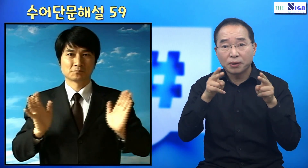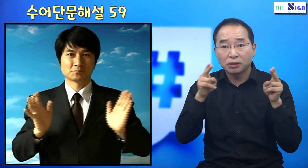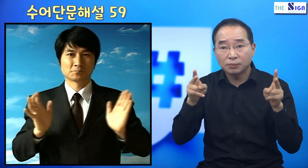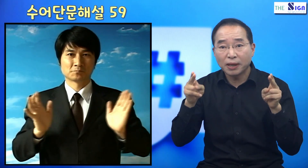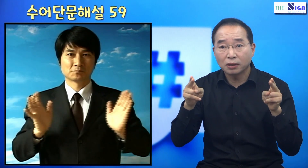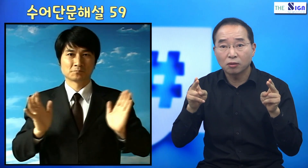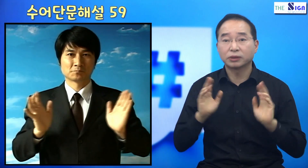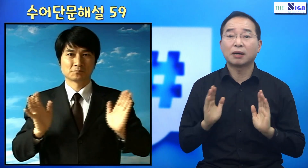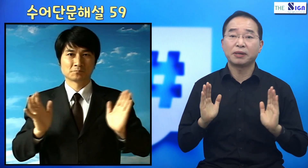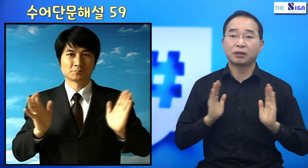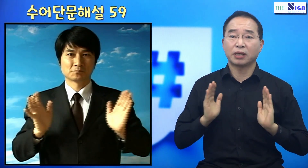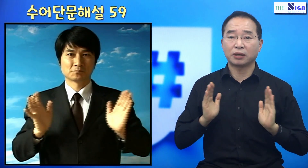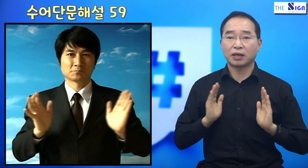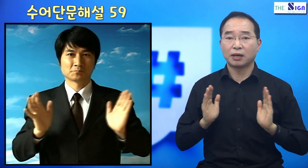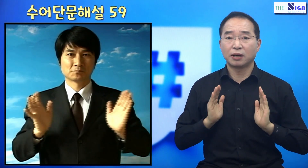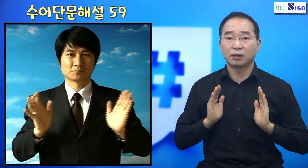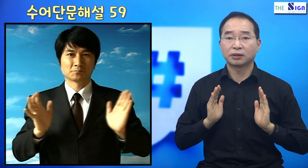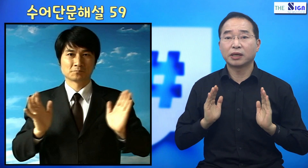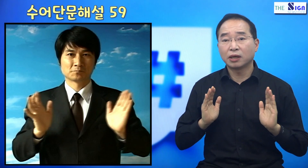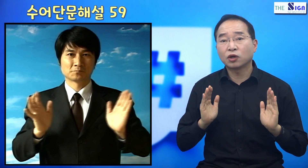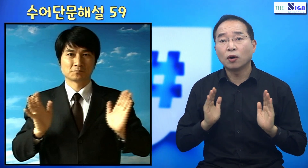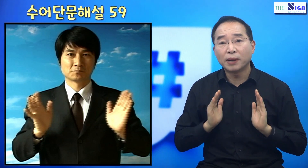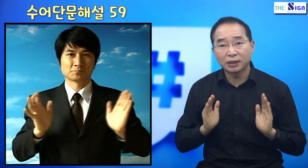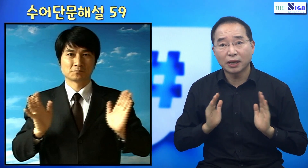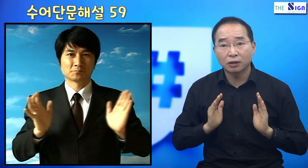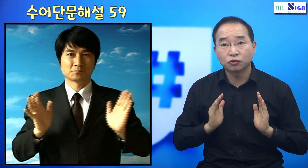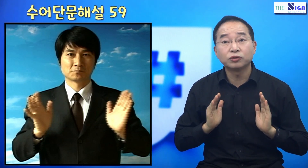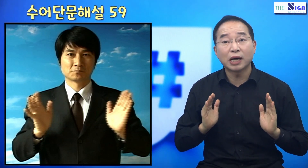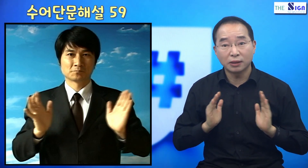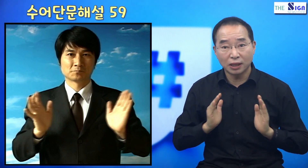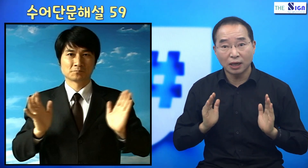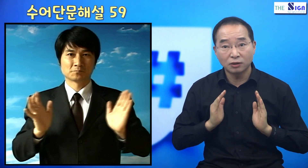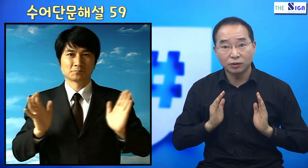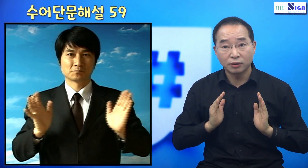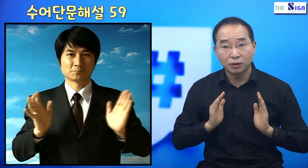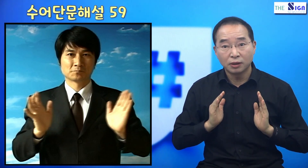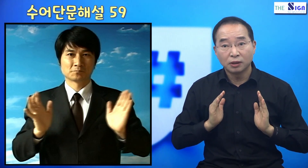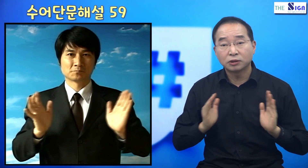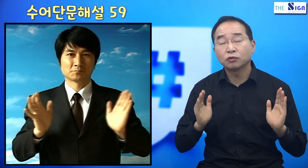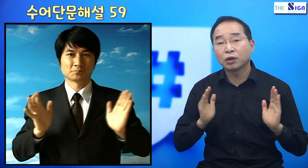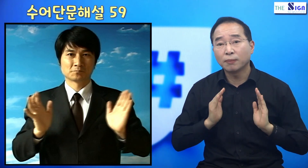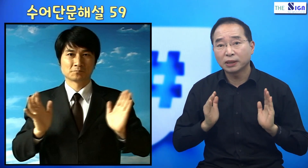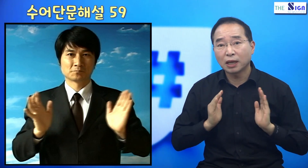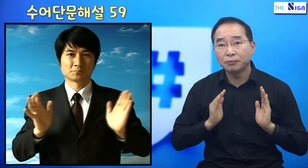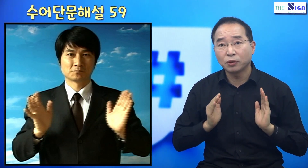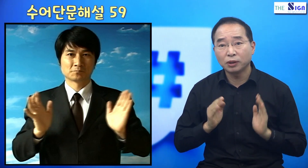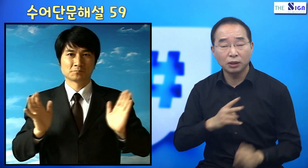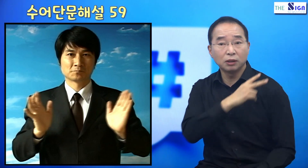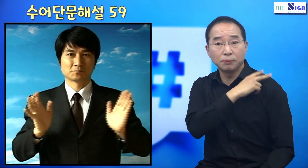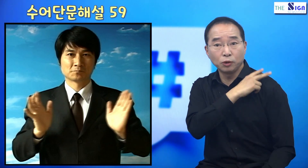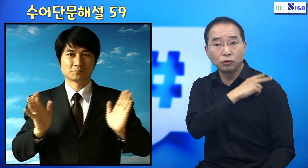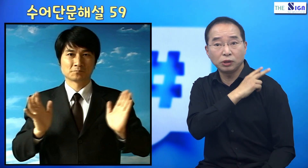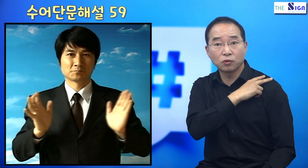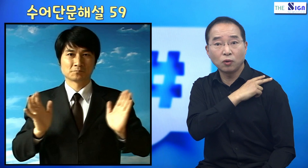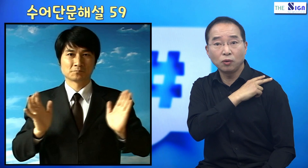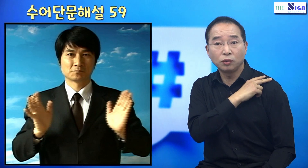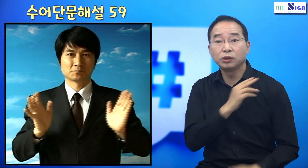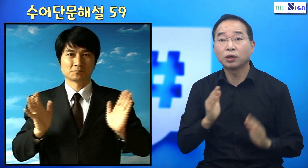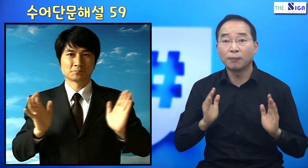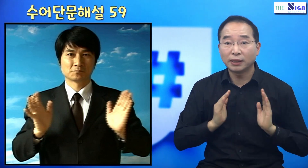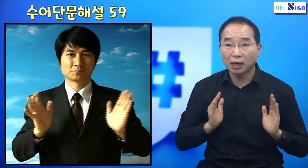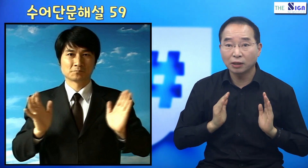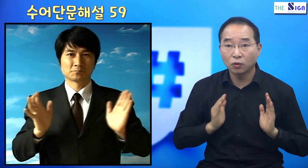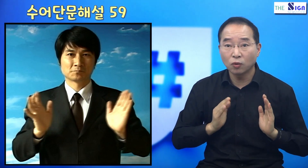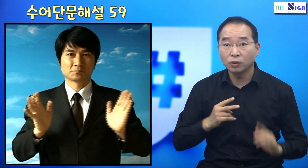촬영하고 편집하는 거, 그 다음에 이렇게 한다. 자, 이게 겸하다예요. 둘 다 한다라는 거예요. 그래서 겸하다라는 표현이 이런 표현도 있고,